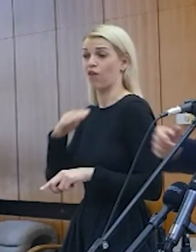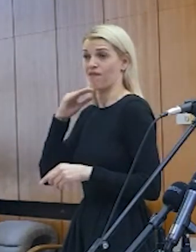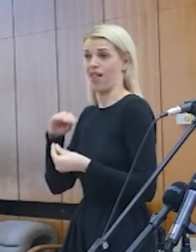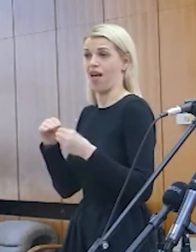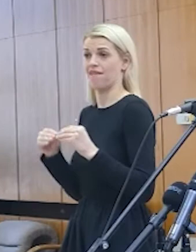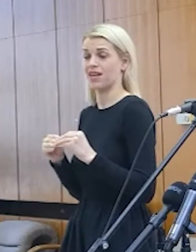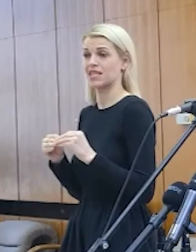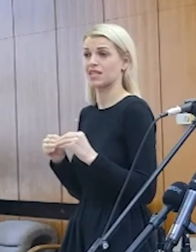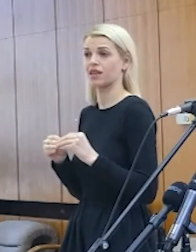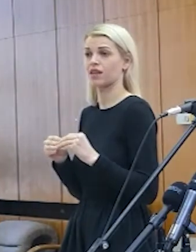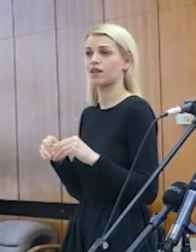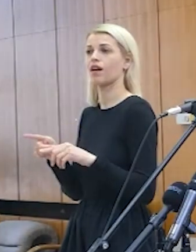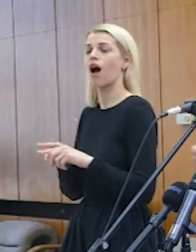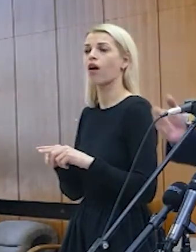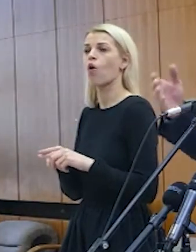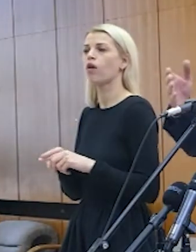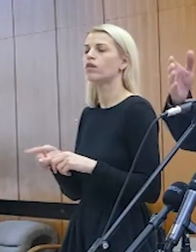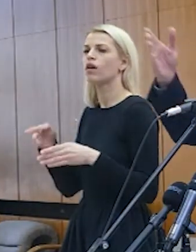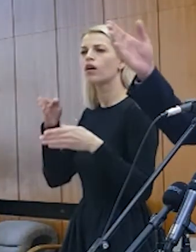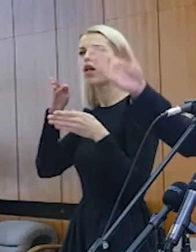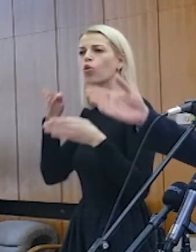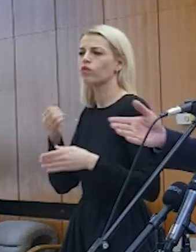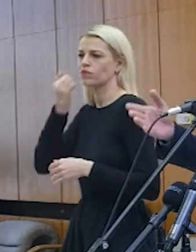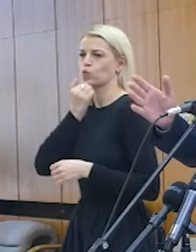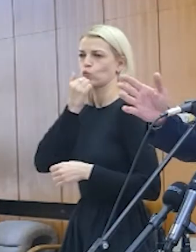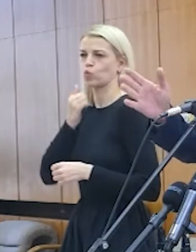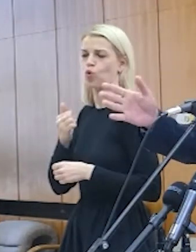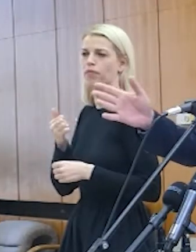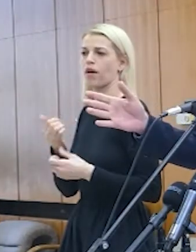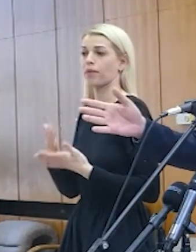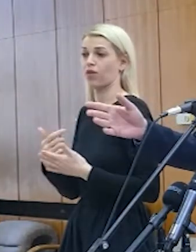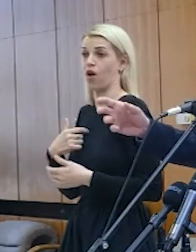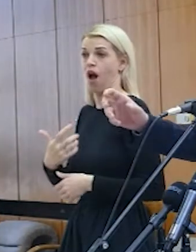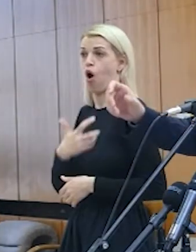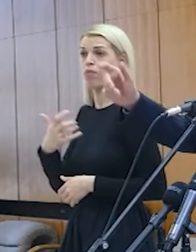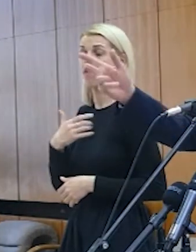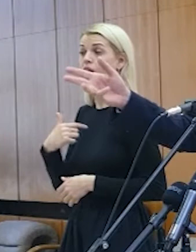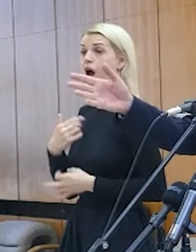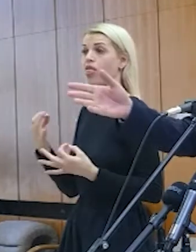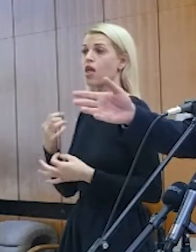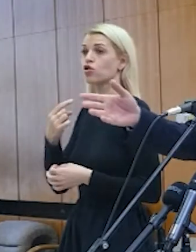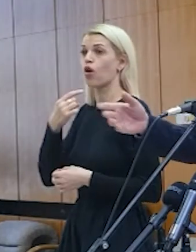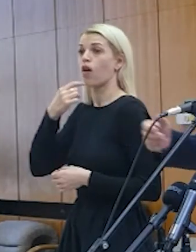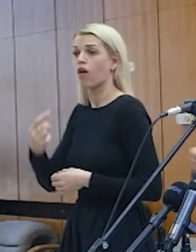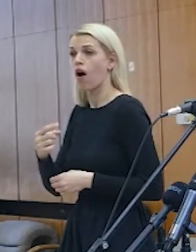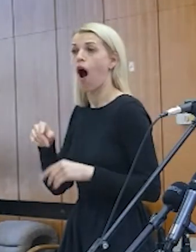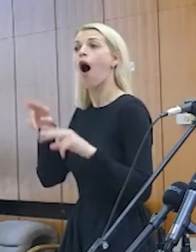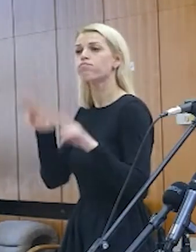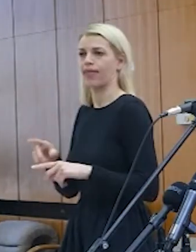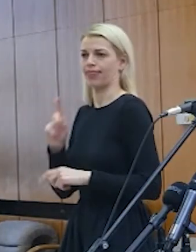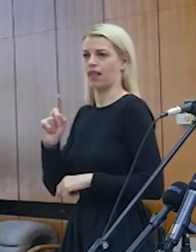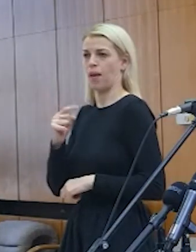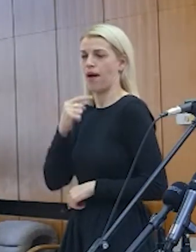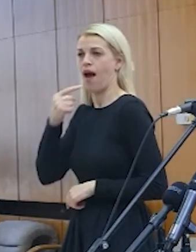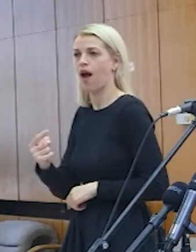práve týchto je dokonca v režime dôverné a ja teraz to nemôžem, viete, ja mám obavu práve tú, že poviem niečo, čo som povedať nemal